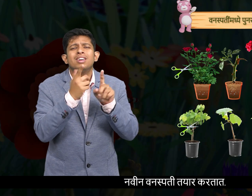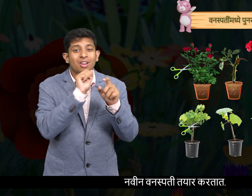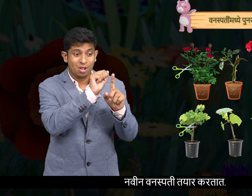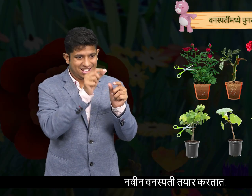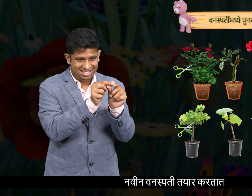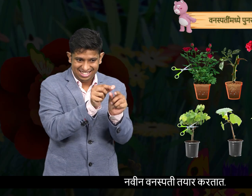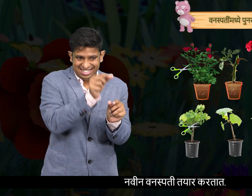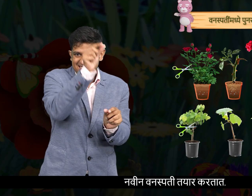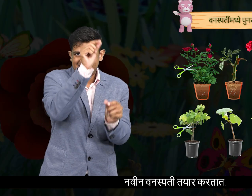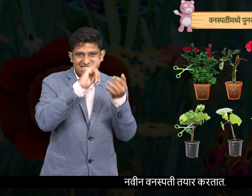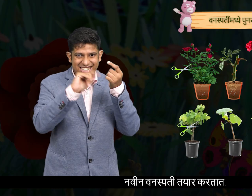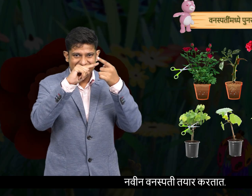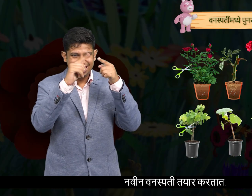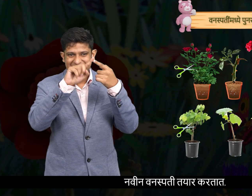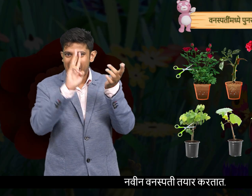वनस्पती तयार करतात.